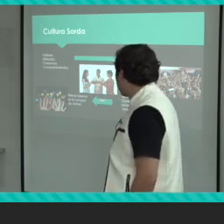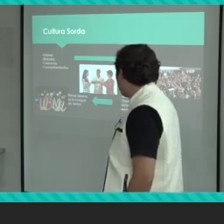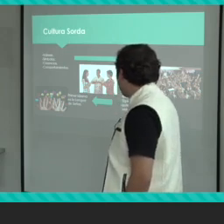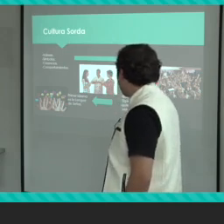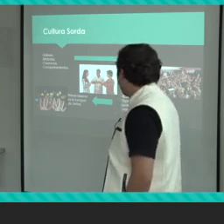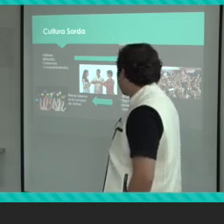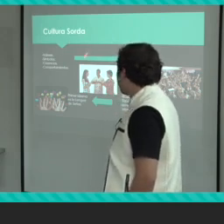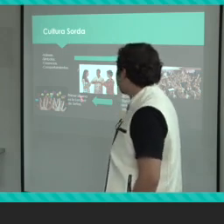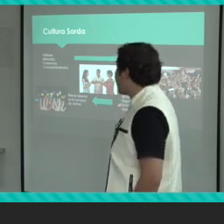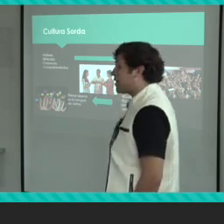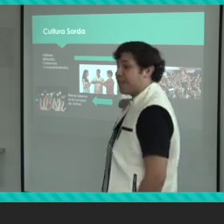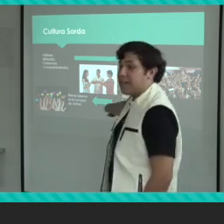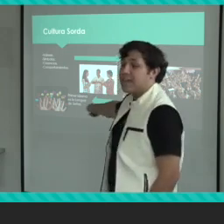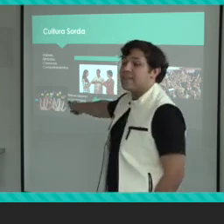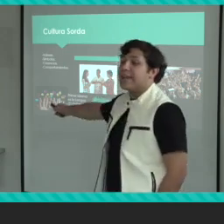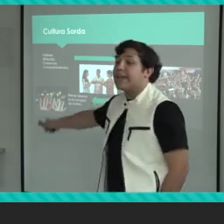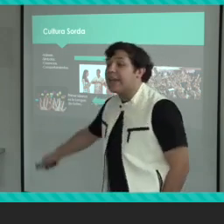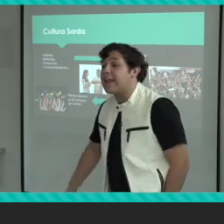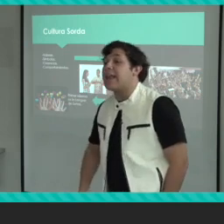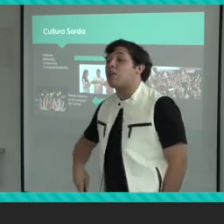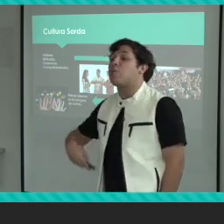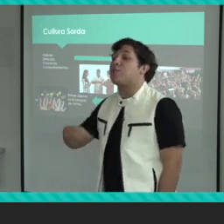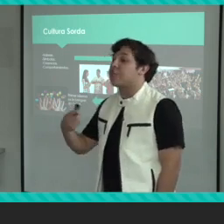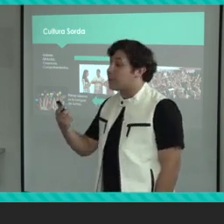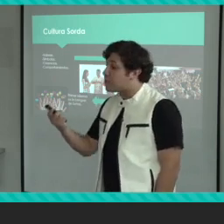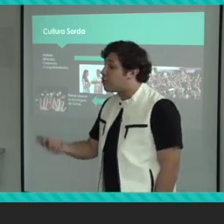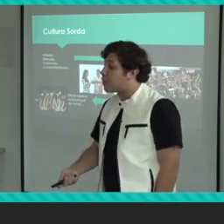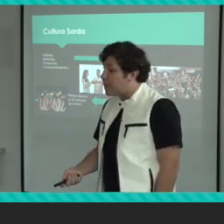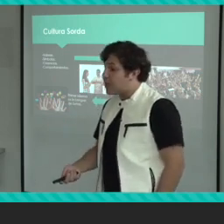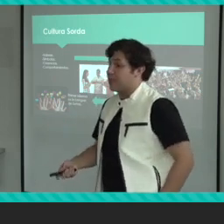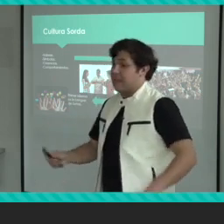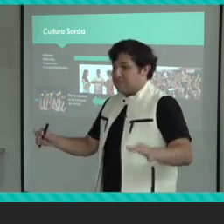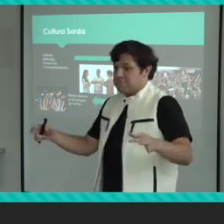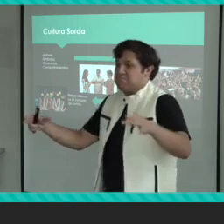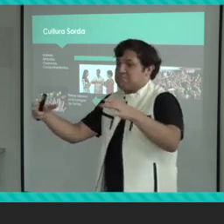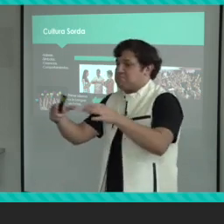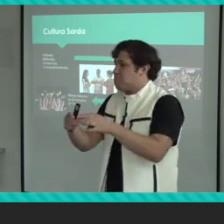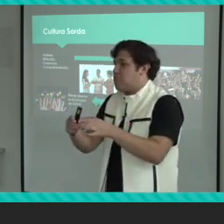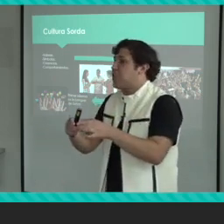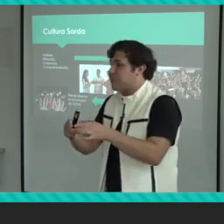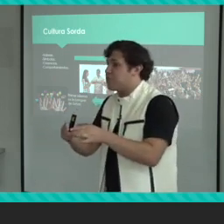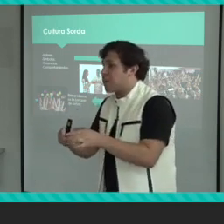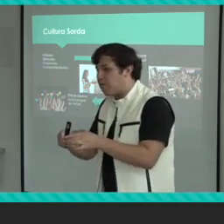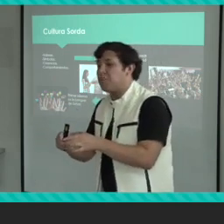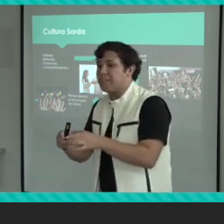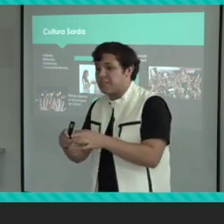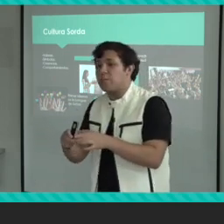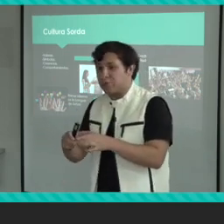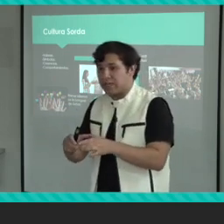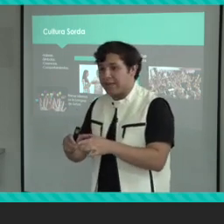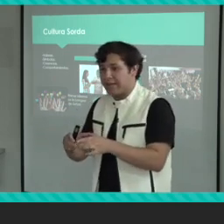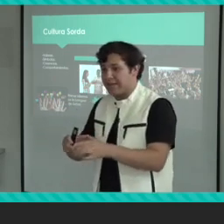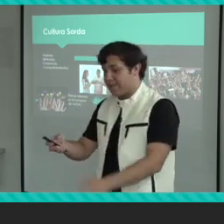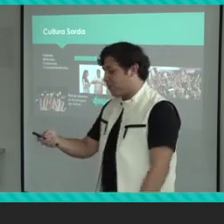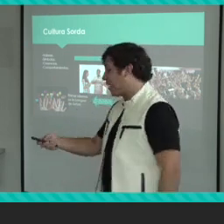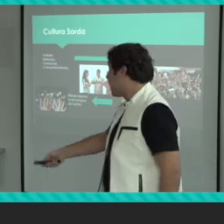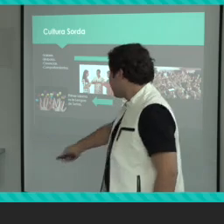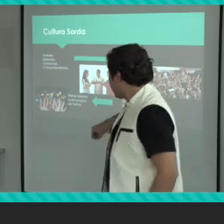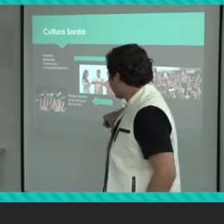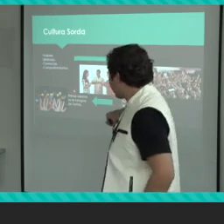conjunto forman parte de que la comunidad sorda pueda ser una comunidad como tal, ¿ok?